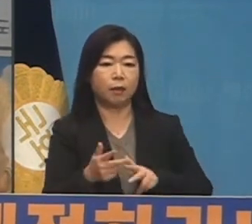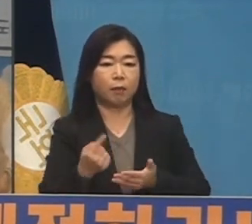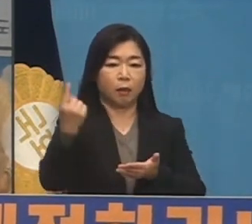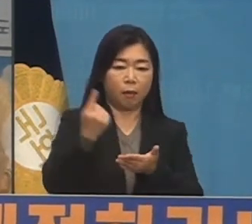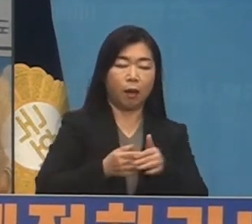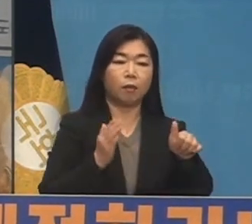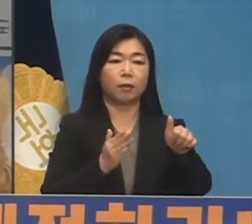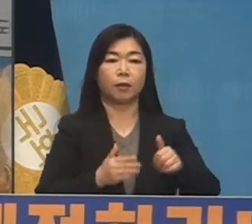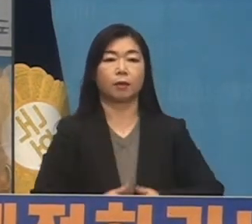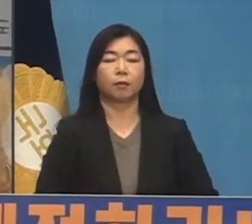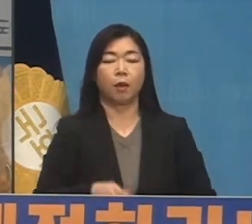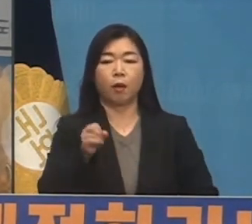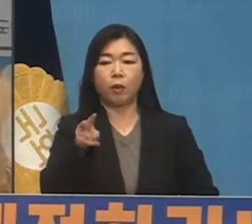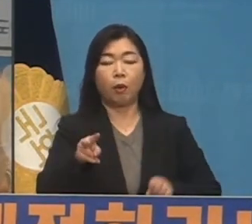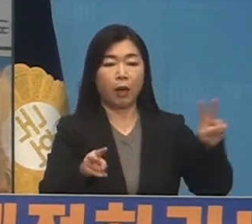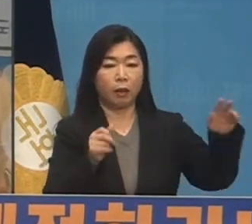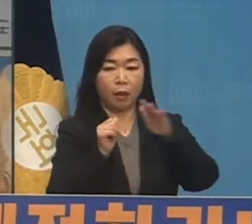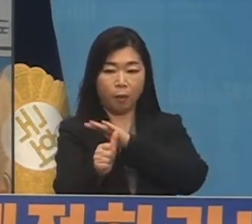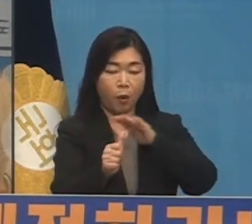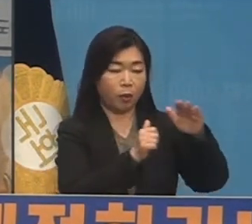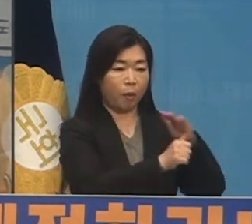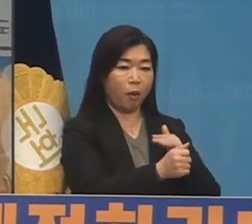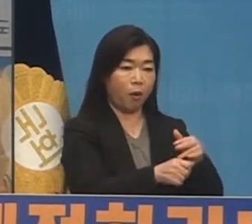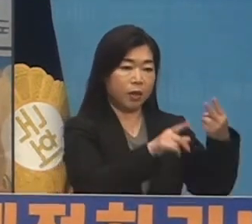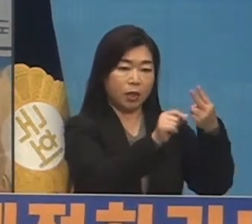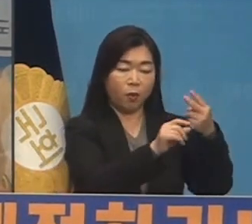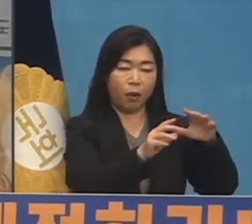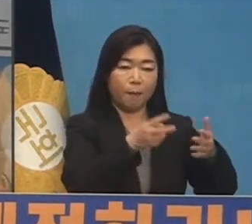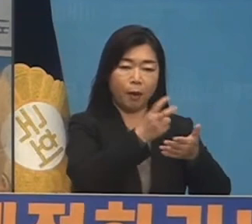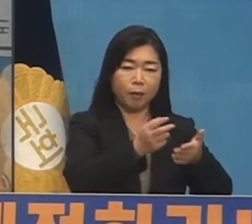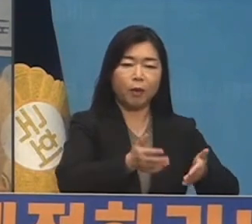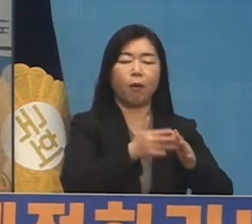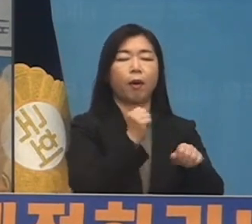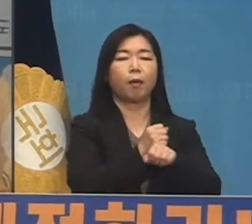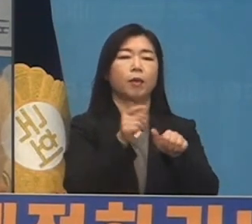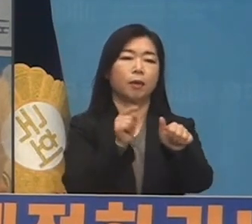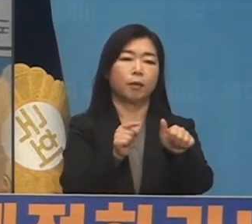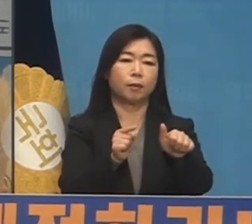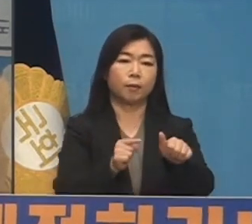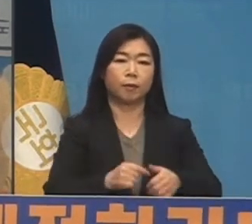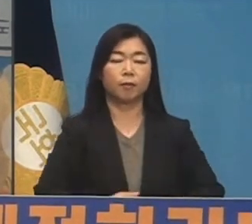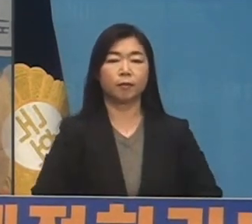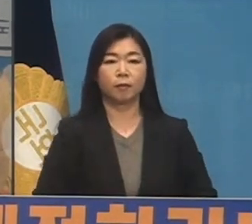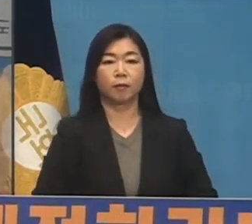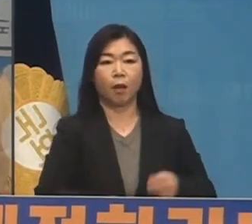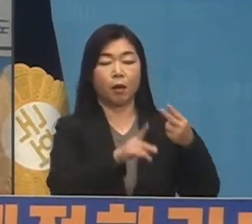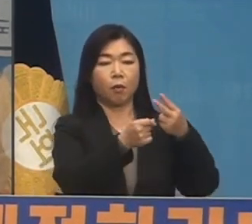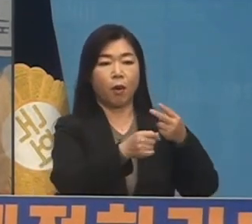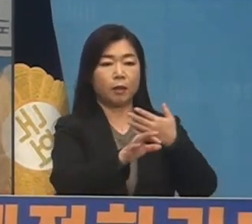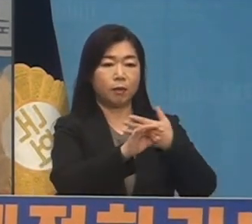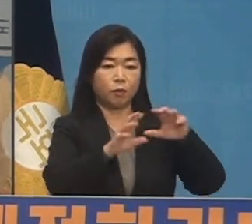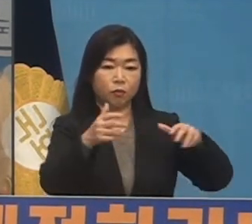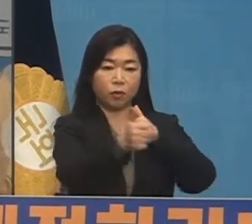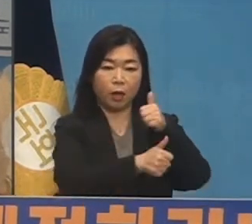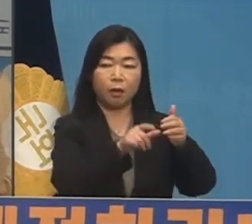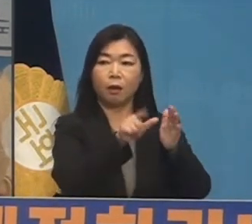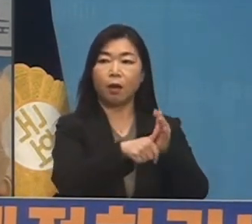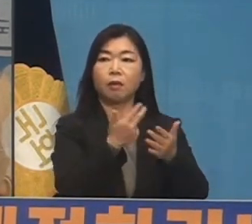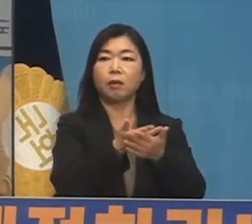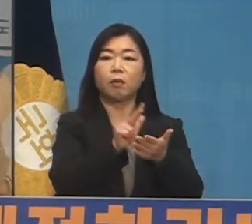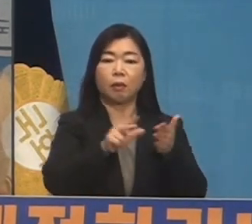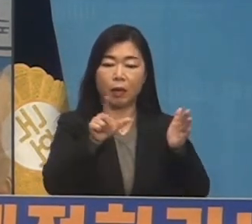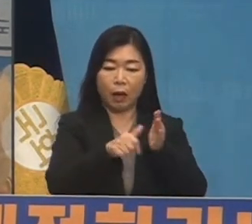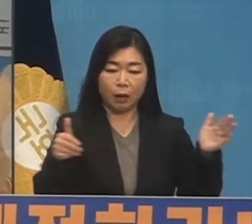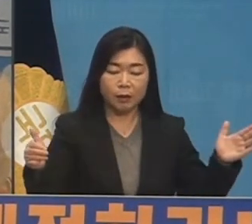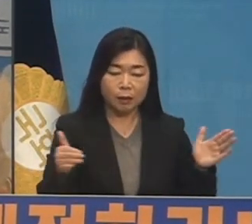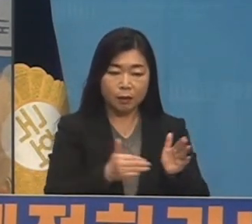나서라. 양당 원내대표들은 2월 입법을 추진하라. 2월 임시국회에서 제정이